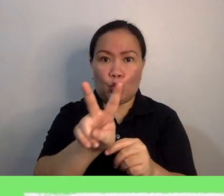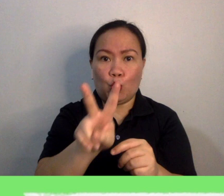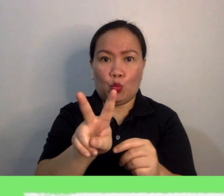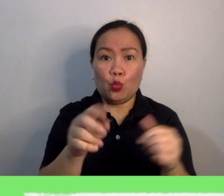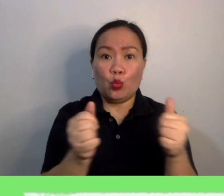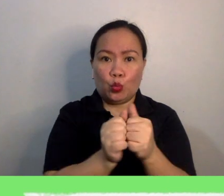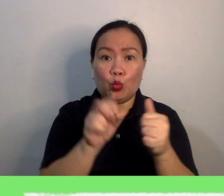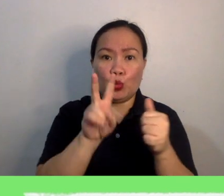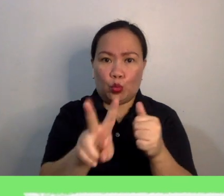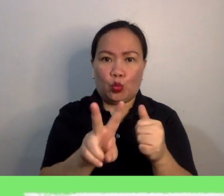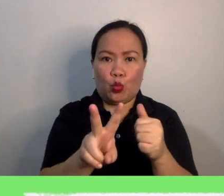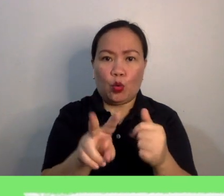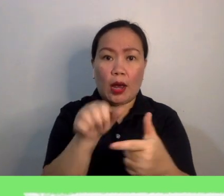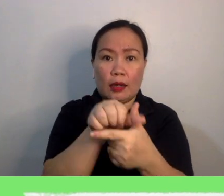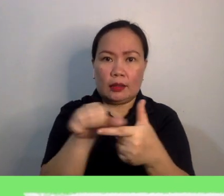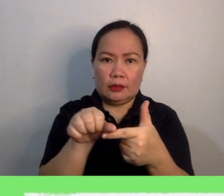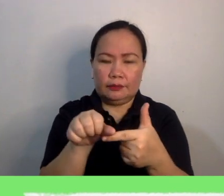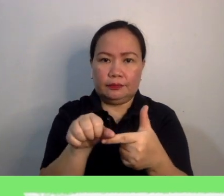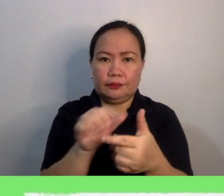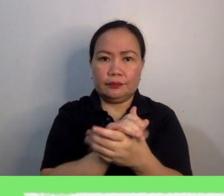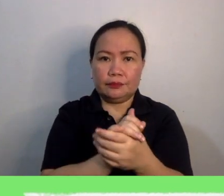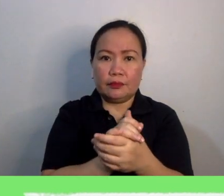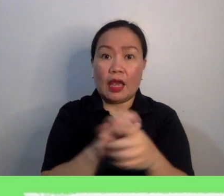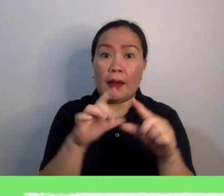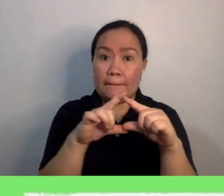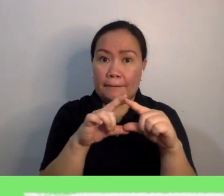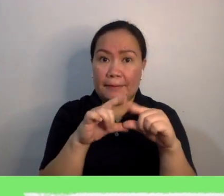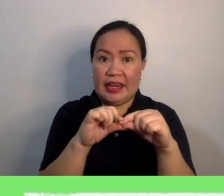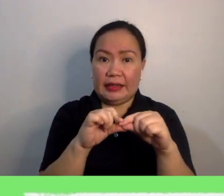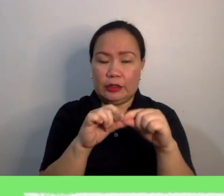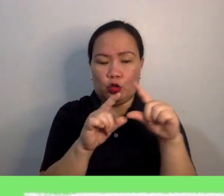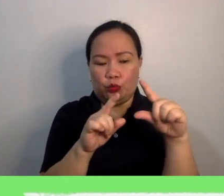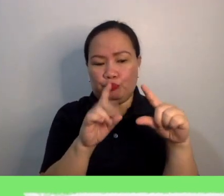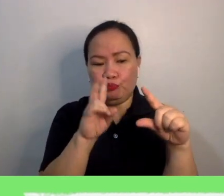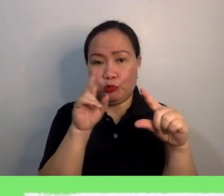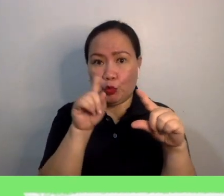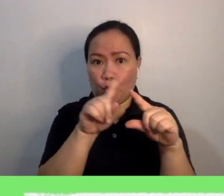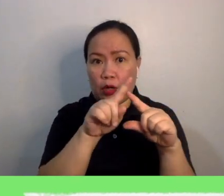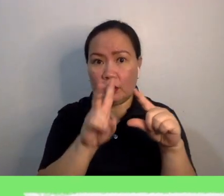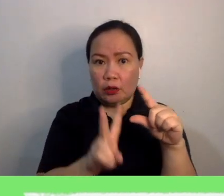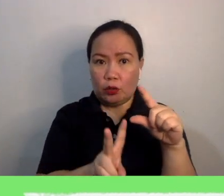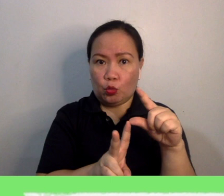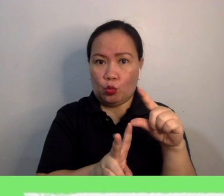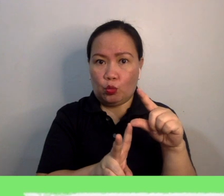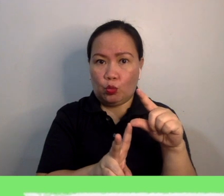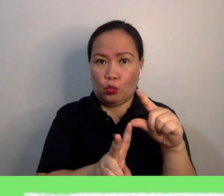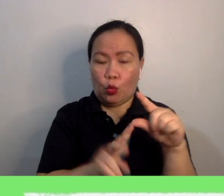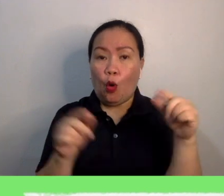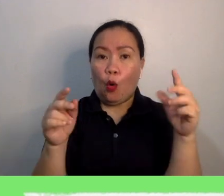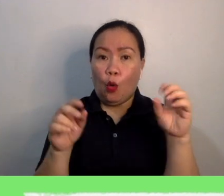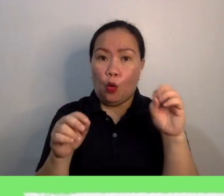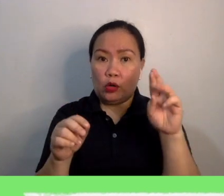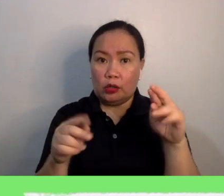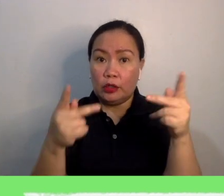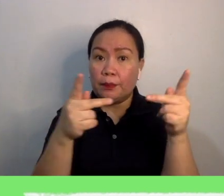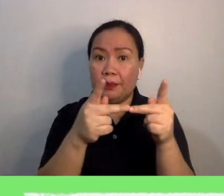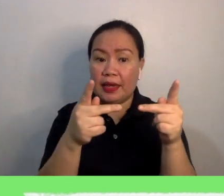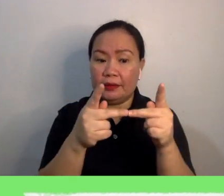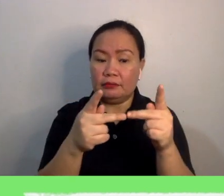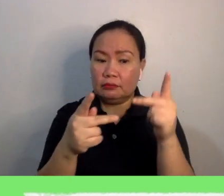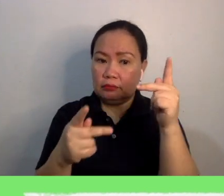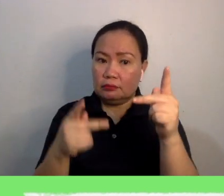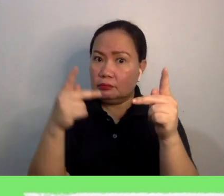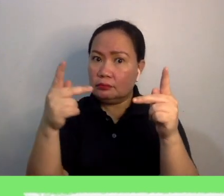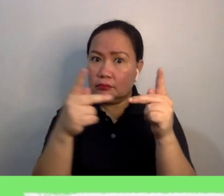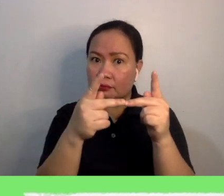So, hindi natin siya pwedeng tawagin na angle pair kung isa lang yung angle mo. So, based dun sa activity natin kanina,